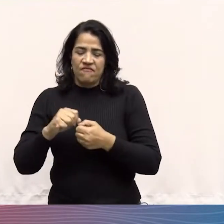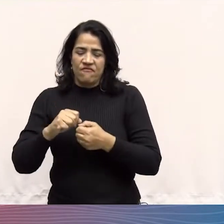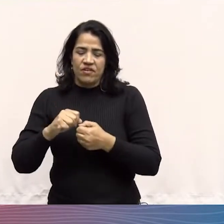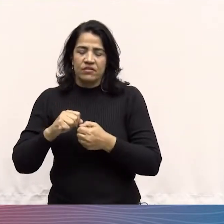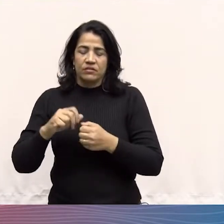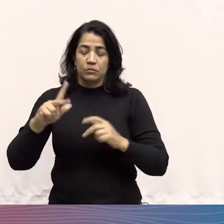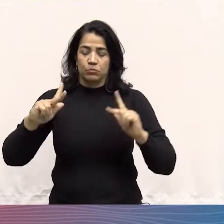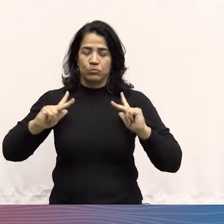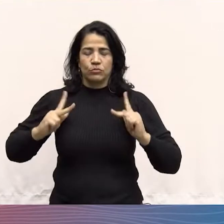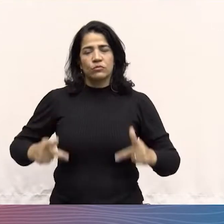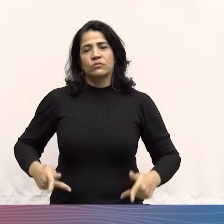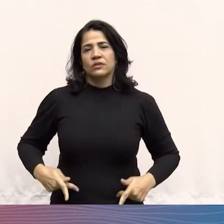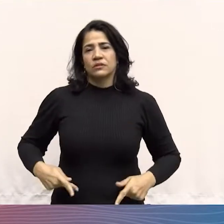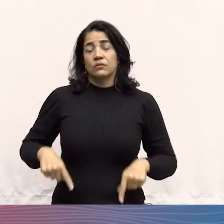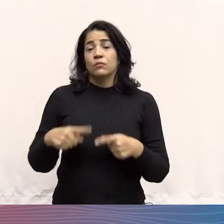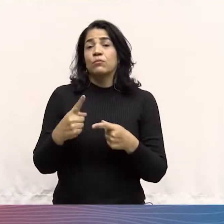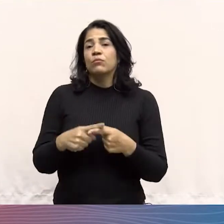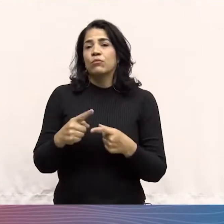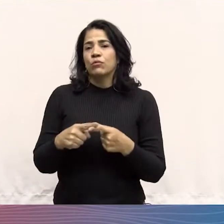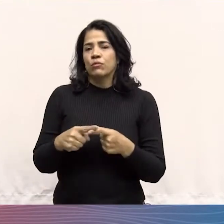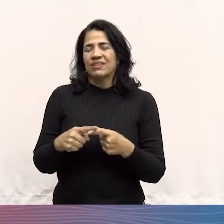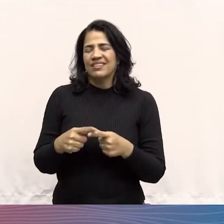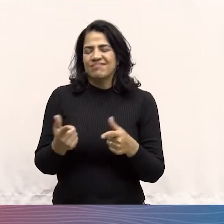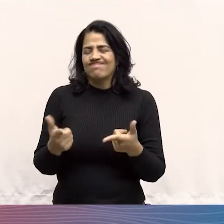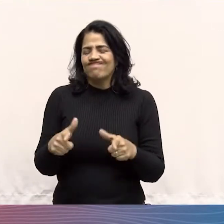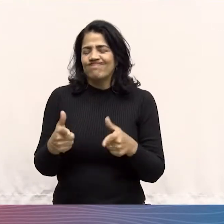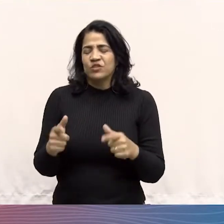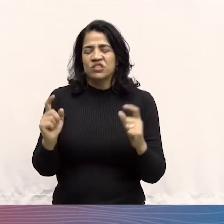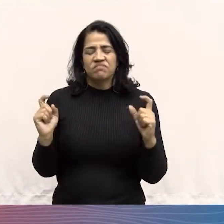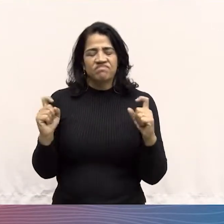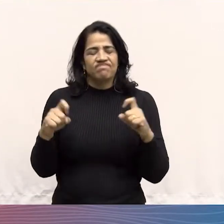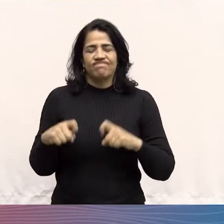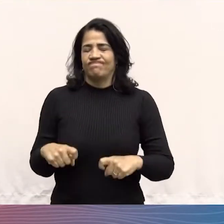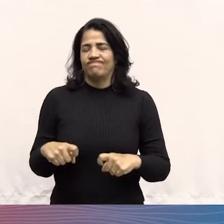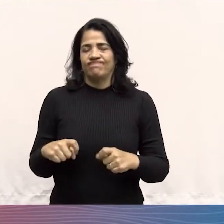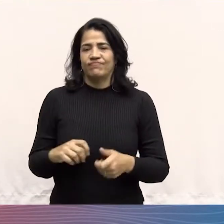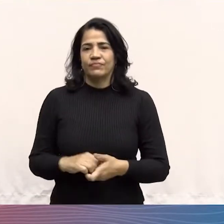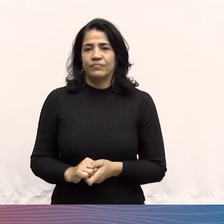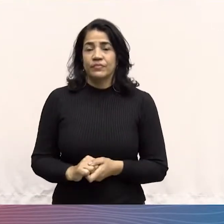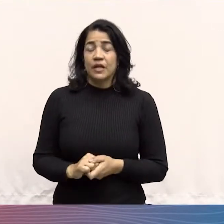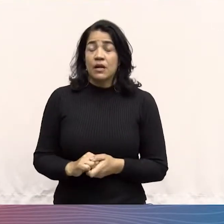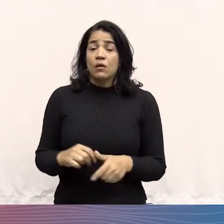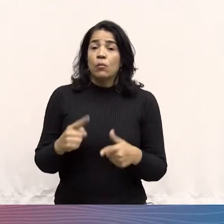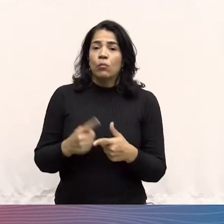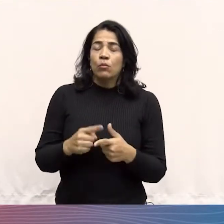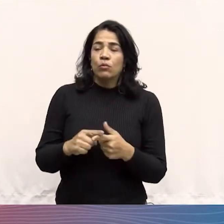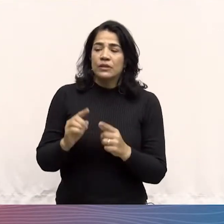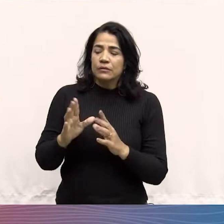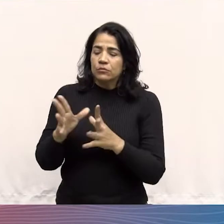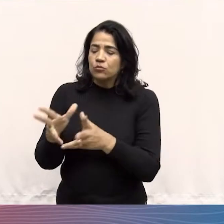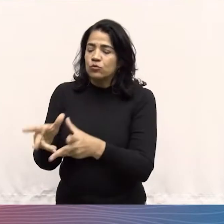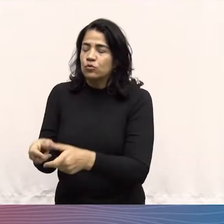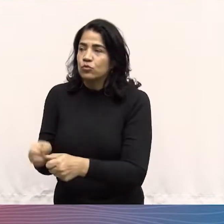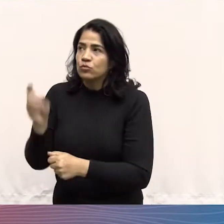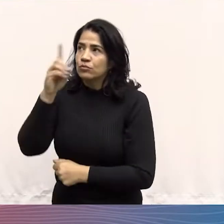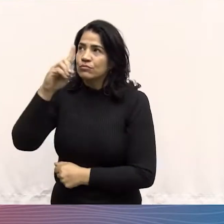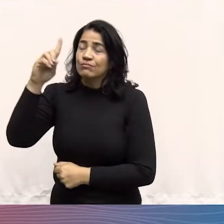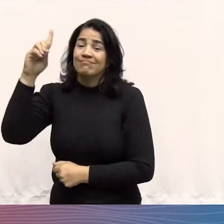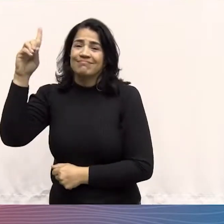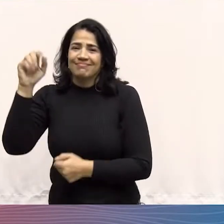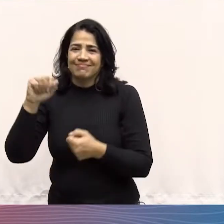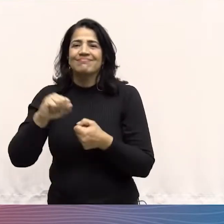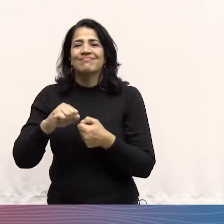capacidade para fazer obra nenhuma. Tudo é feito por Deus. Nesse caso de